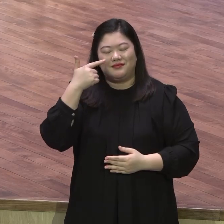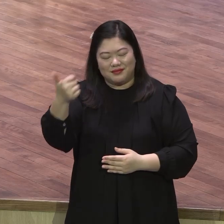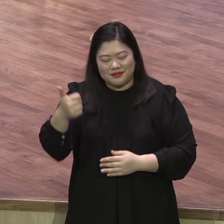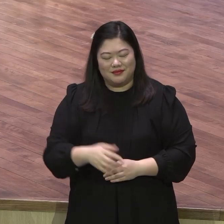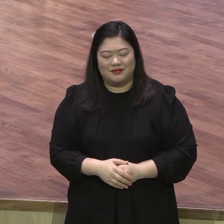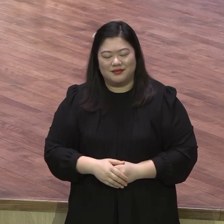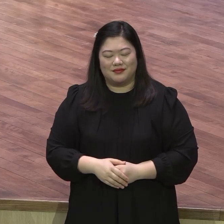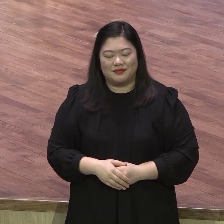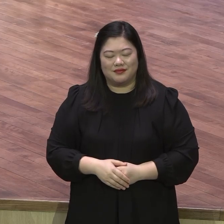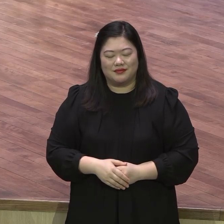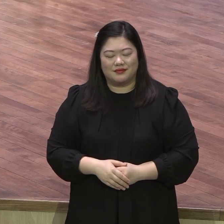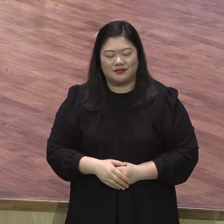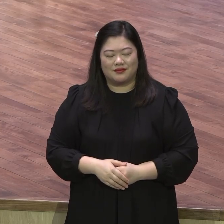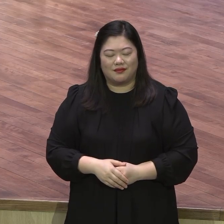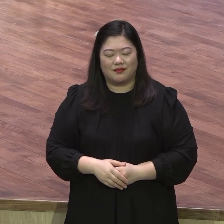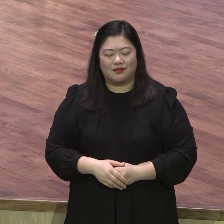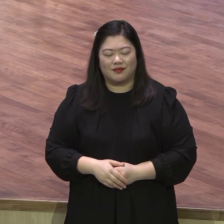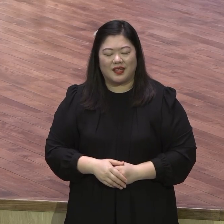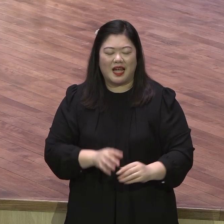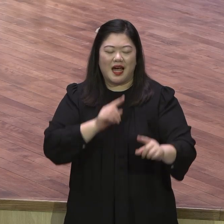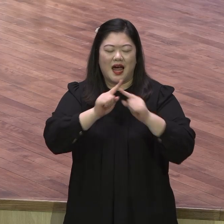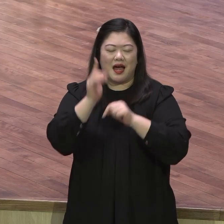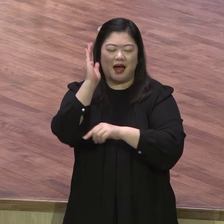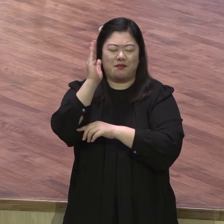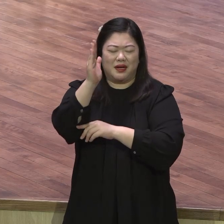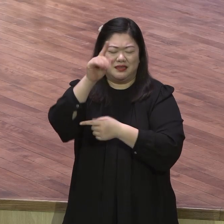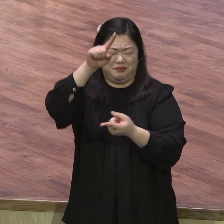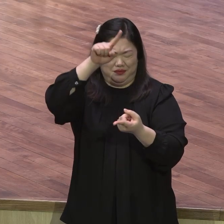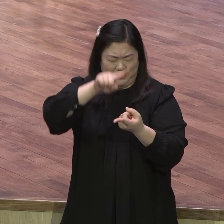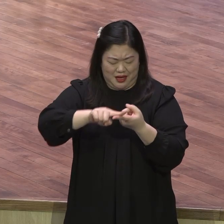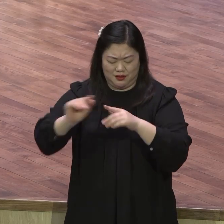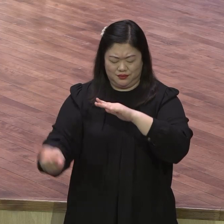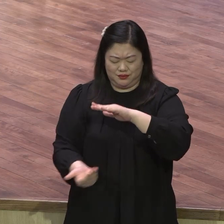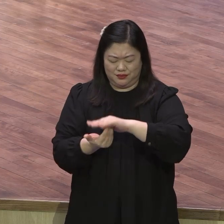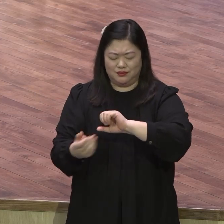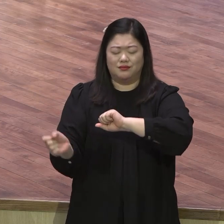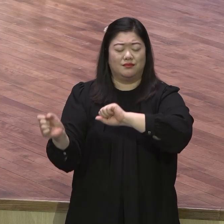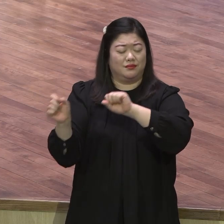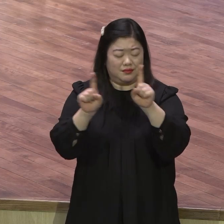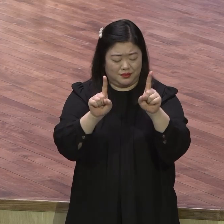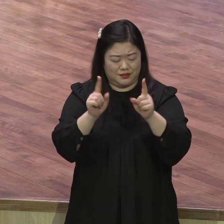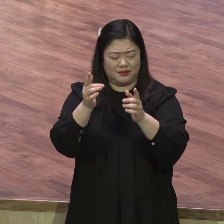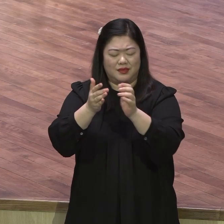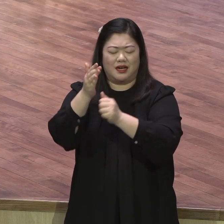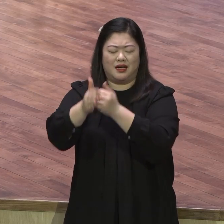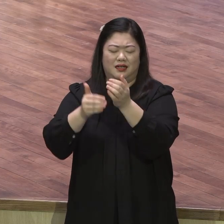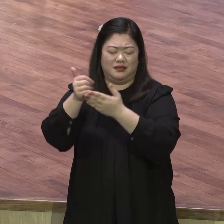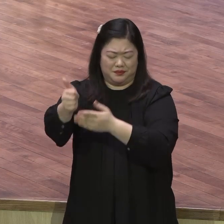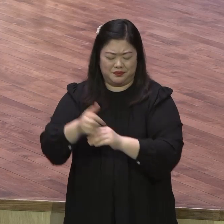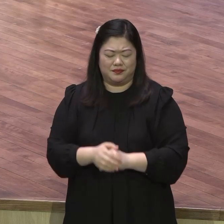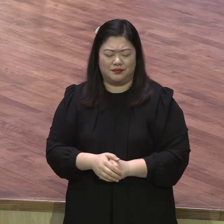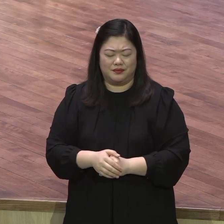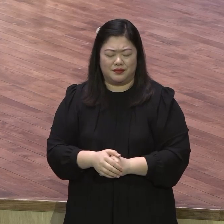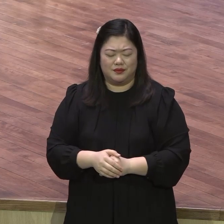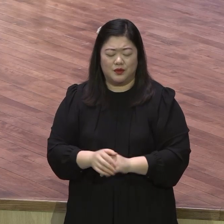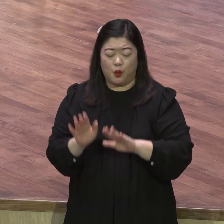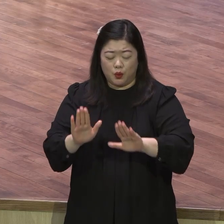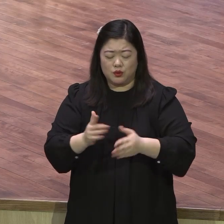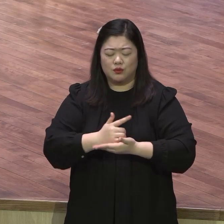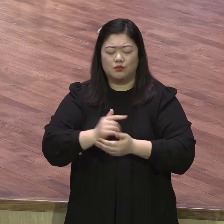말씀대로 살아나신 예수님 부활하신 이 부활주일 아침에 영계